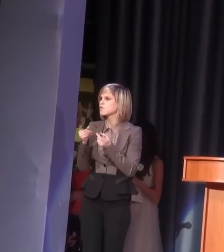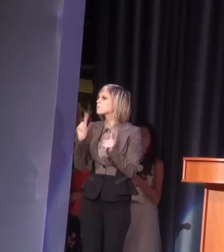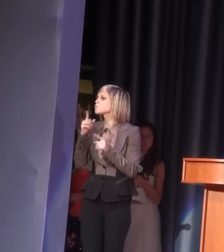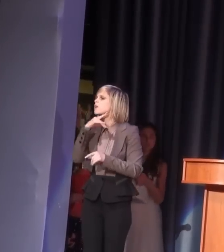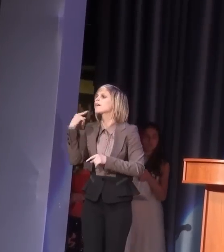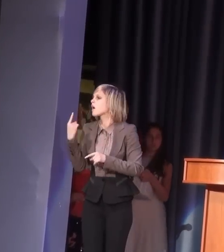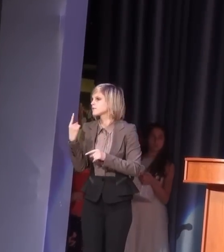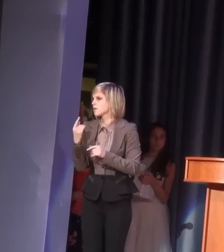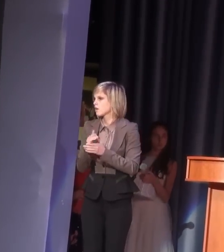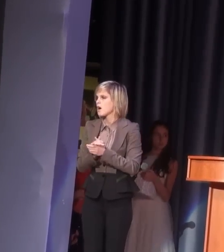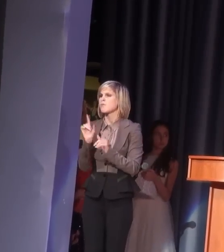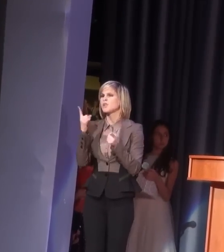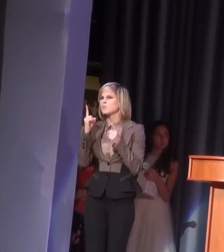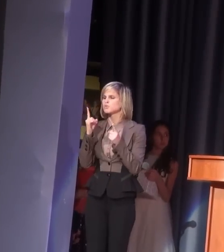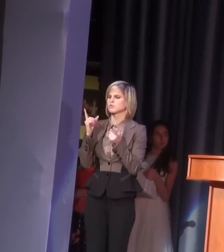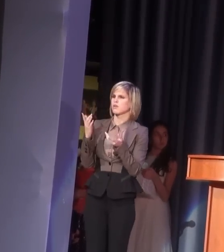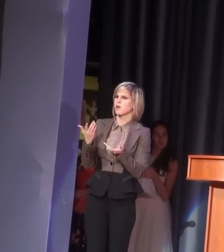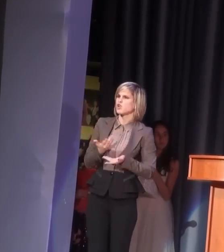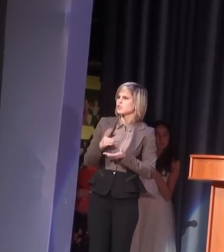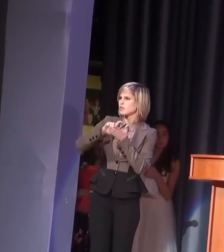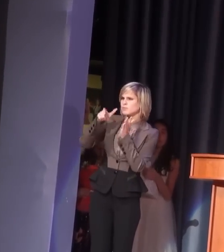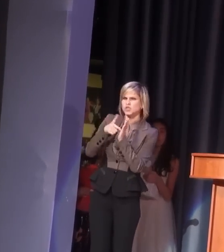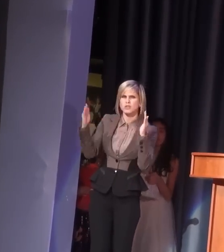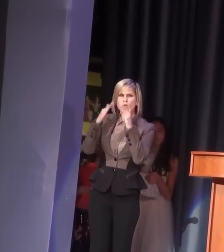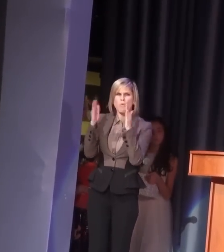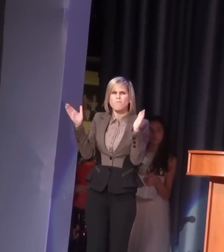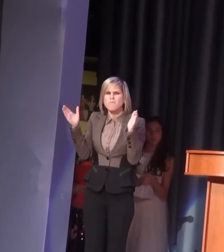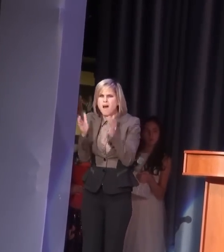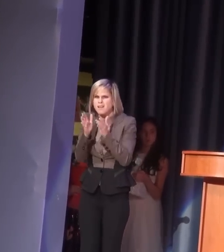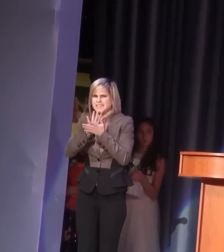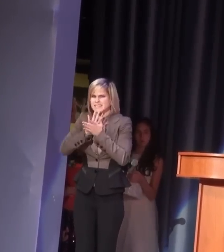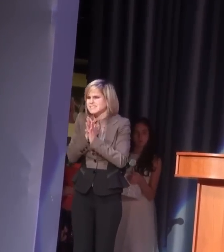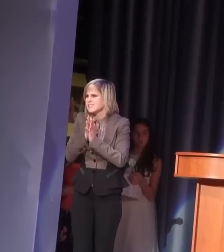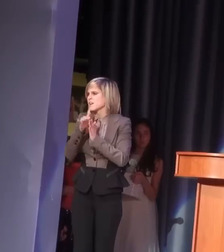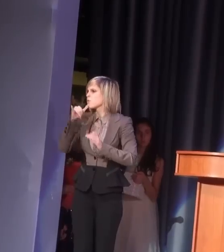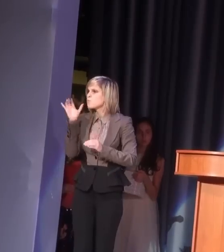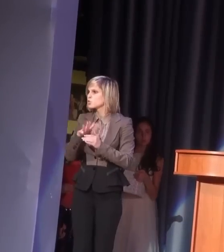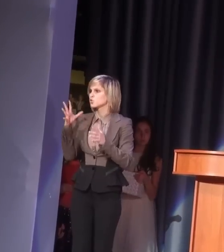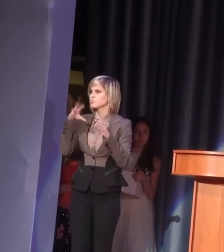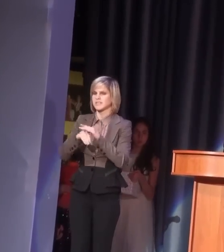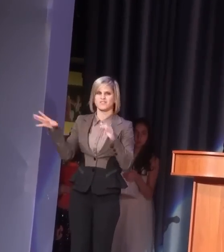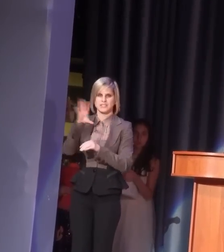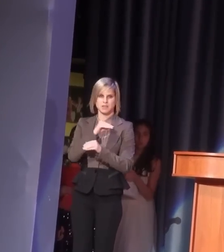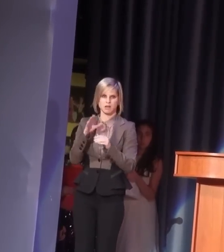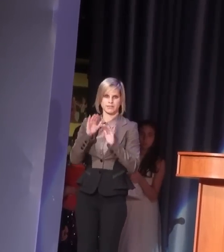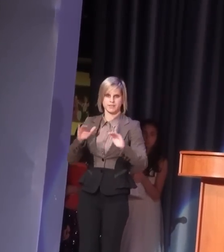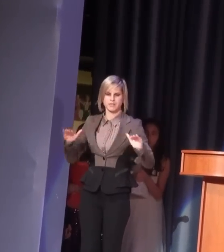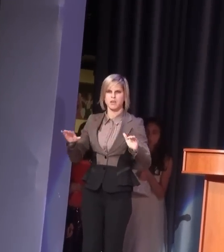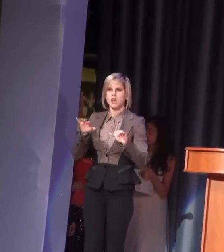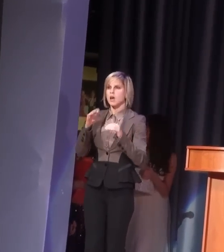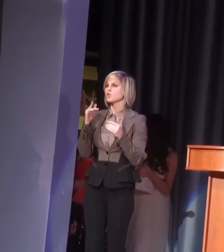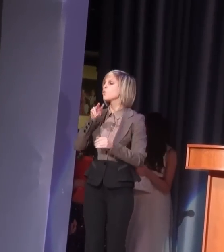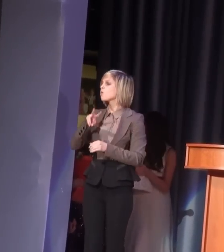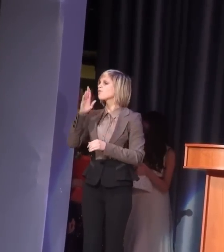он не хотел, потому что это жилищное помещение, именно дом очень маленький, не позволял вместить всех детей. Любовь Васильевна с огромным